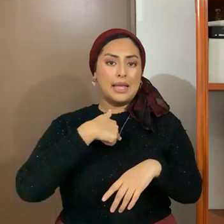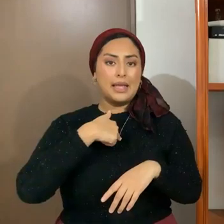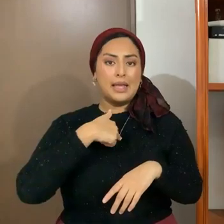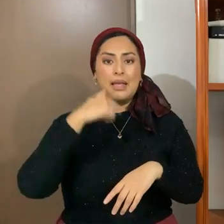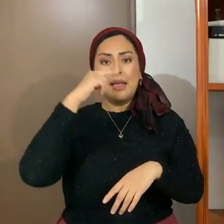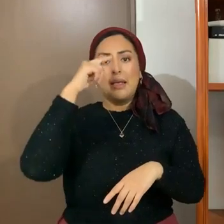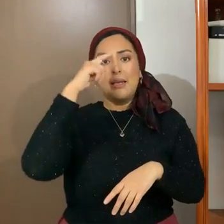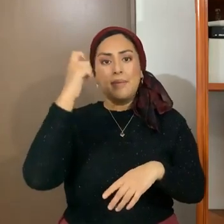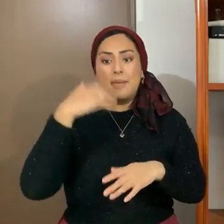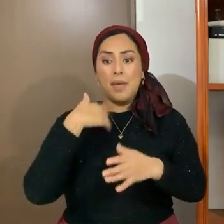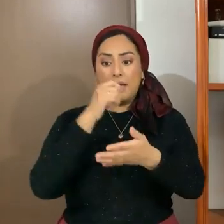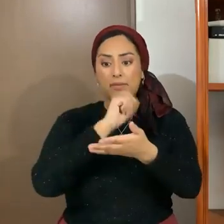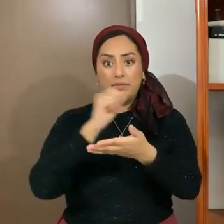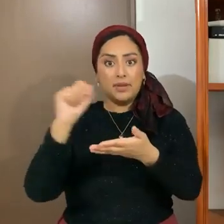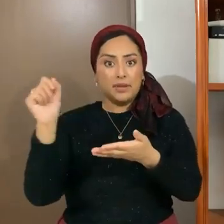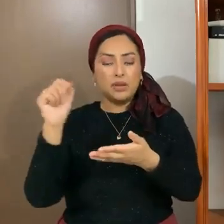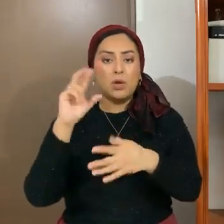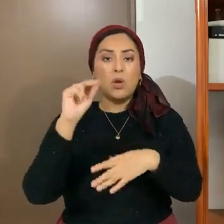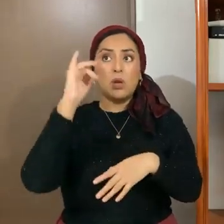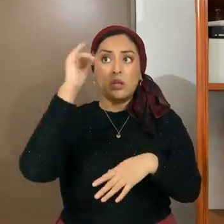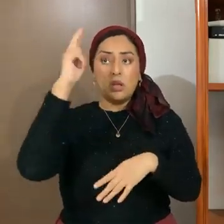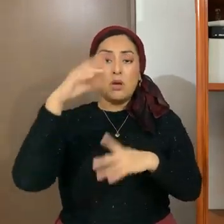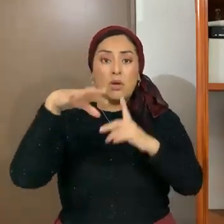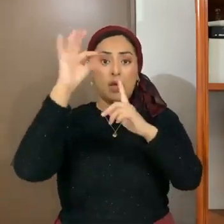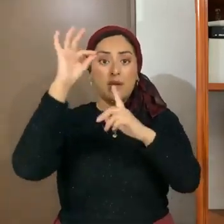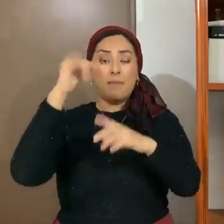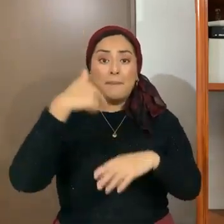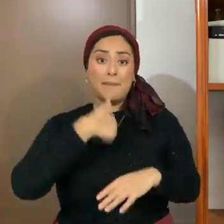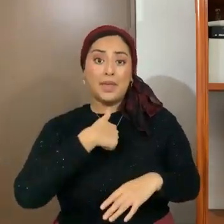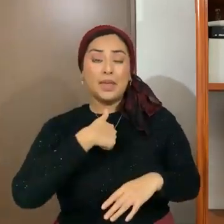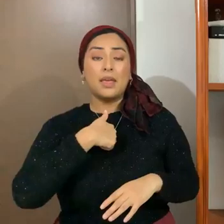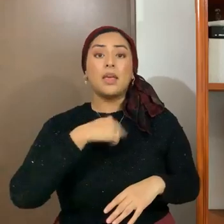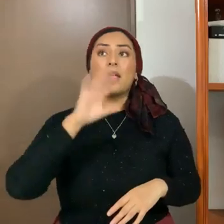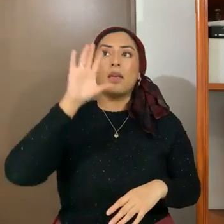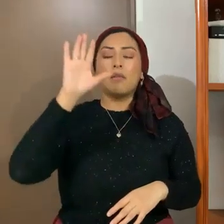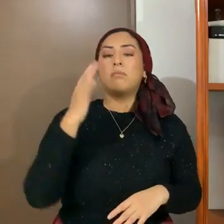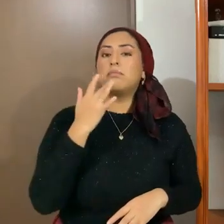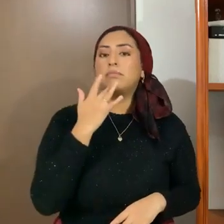ni por mi caligrafía. Yahweh me escogería porque él así le